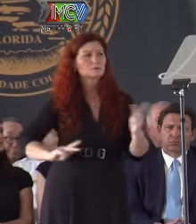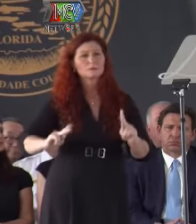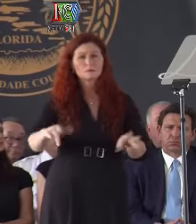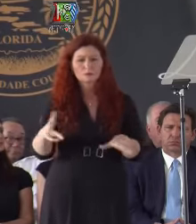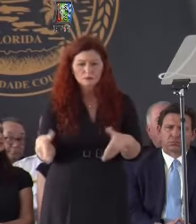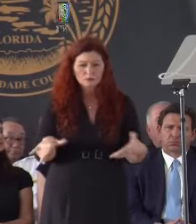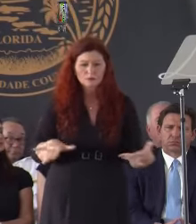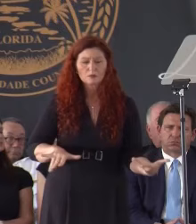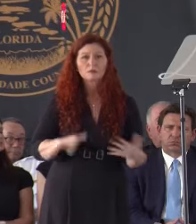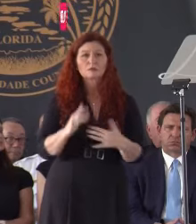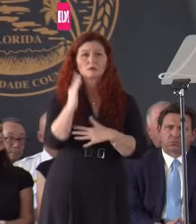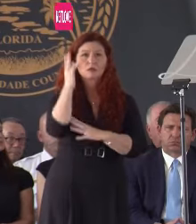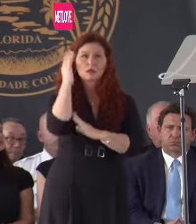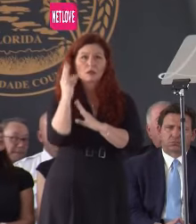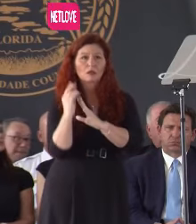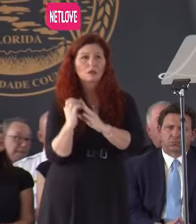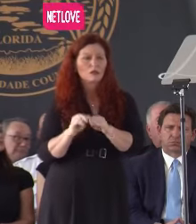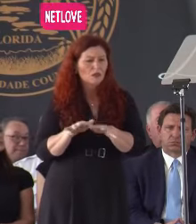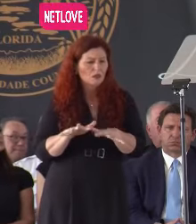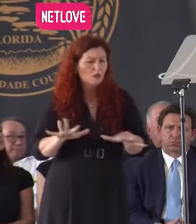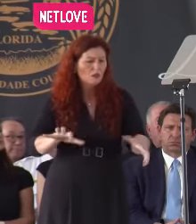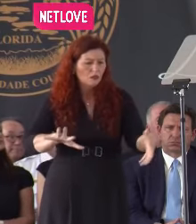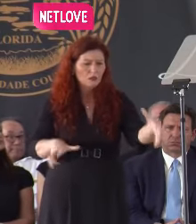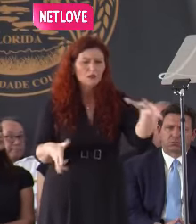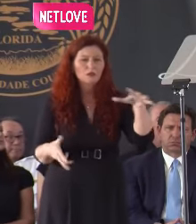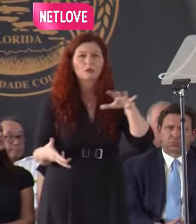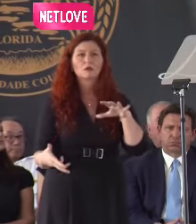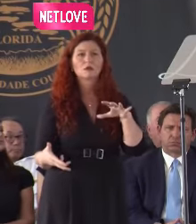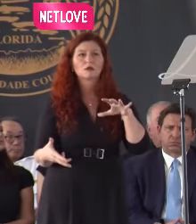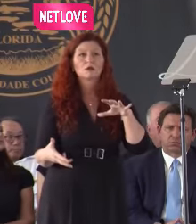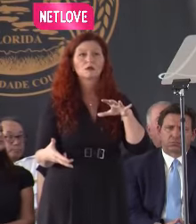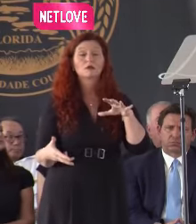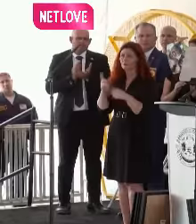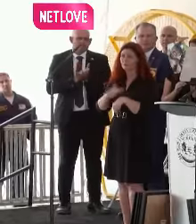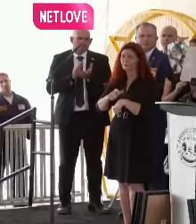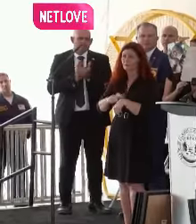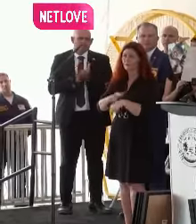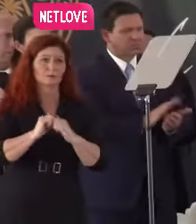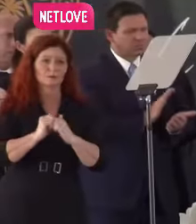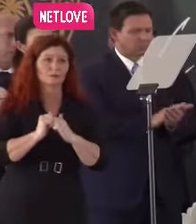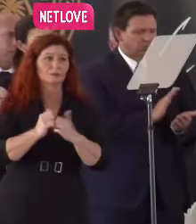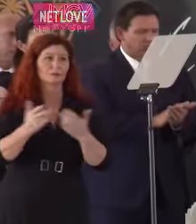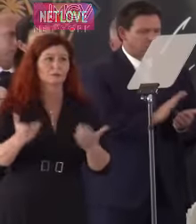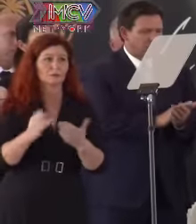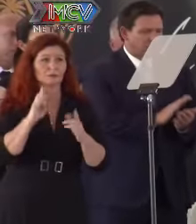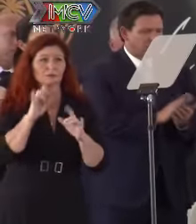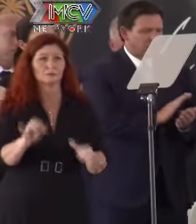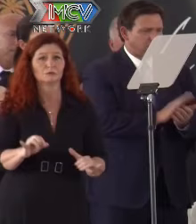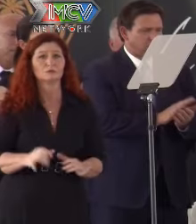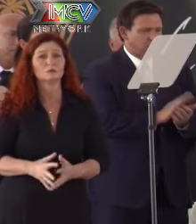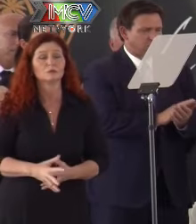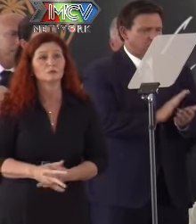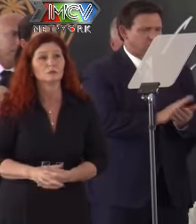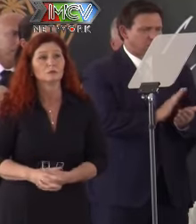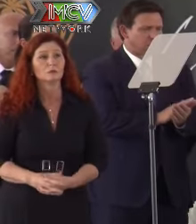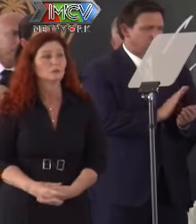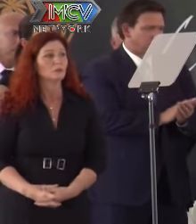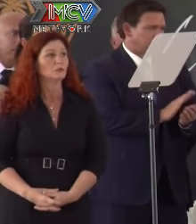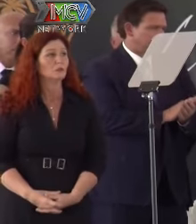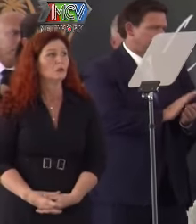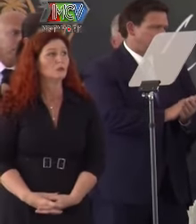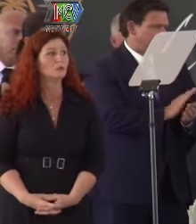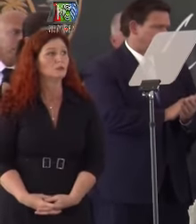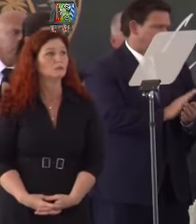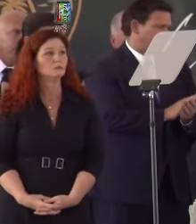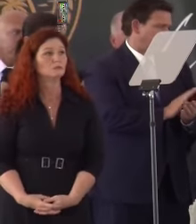và ghi nhận những gia đình tiếp tục để tang cho những người thân yêu của họ. Cô Raquel Oliveira là một người mẹ đã phát biểu,